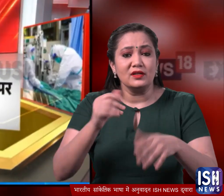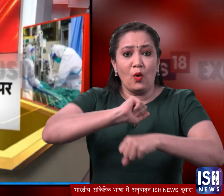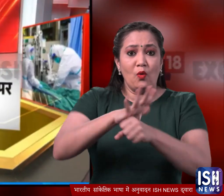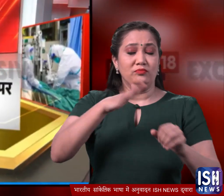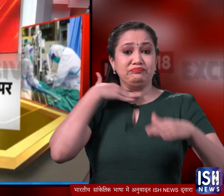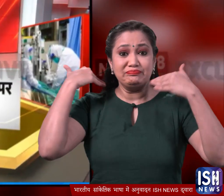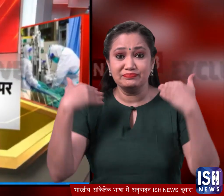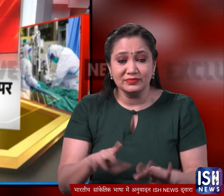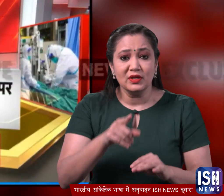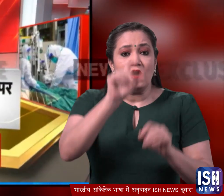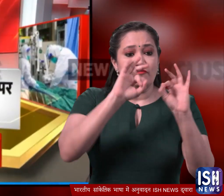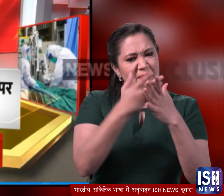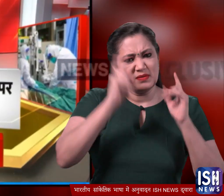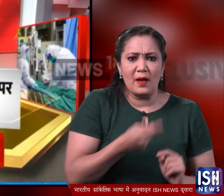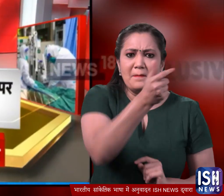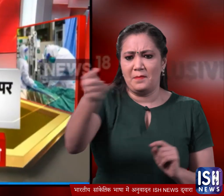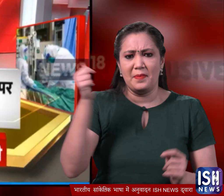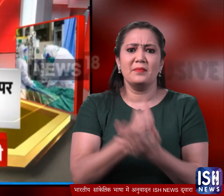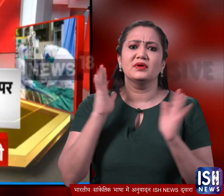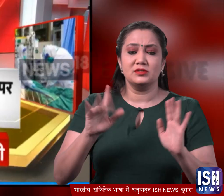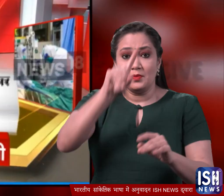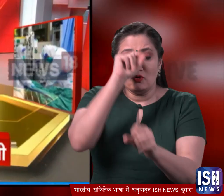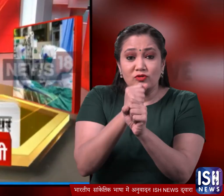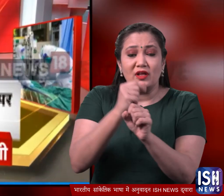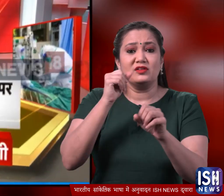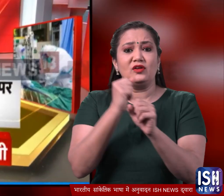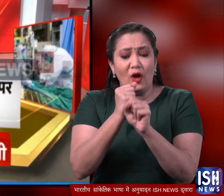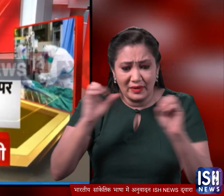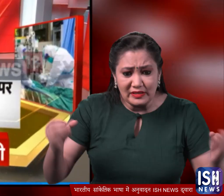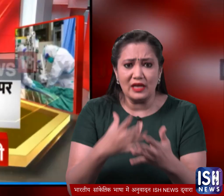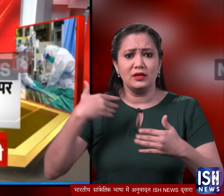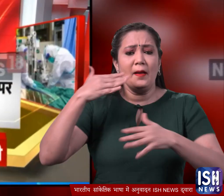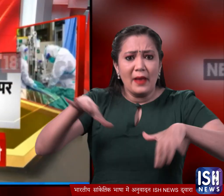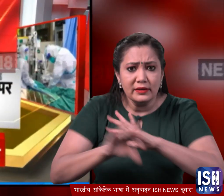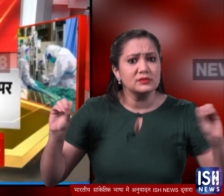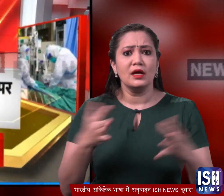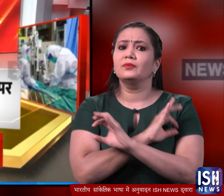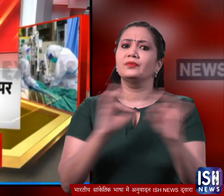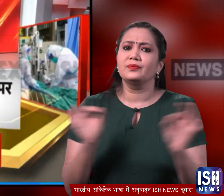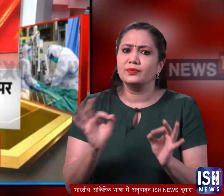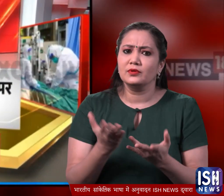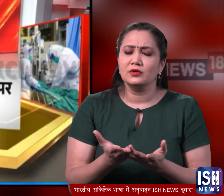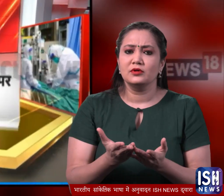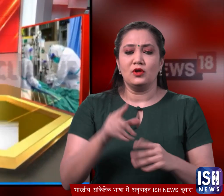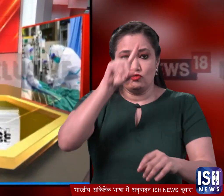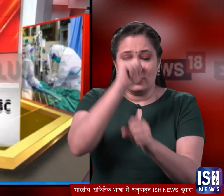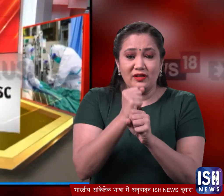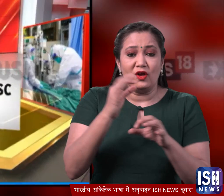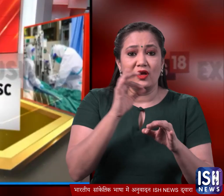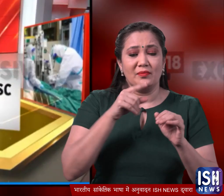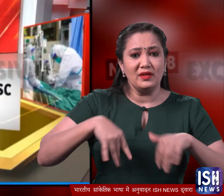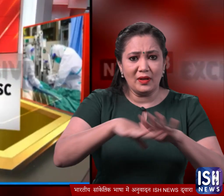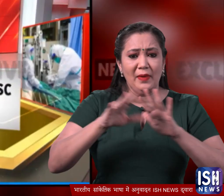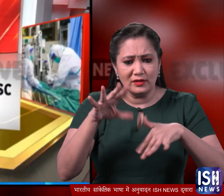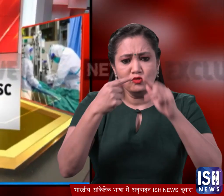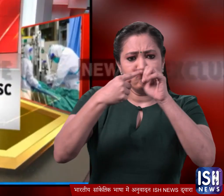मौत हुई उसके परिवार को मुआवजा मिलना ही चाहिए, लेकिन गुजरात सरकार ने अब तक इससे जुड़ी स्कीम शुरू नहीं की है। गुजरात सरकार ने इस योजना को लागू